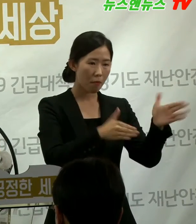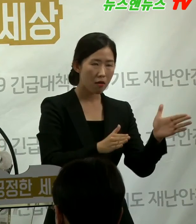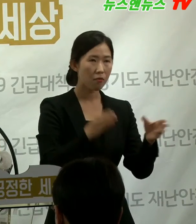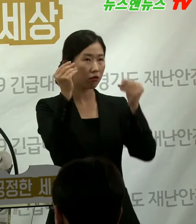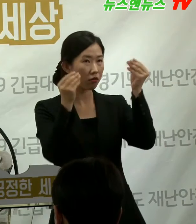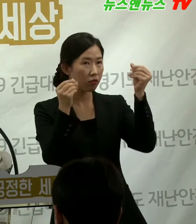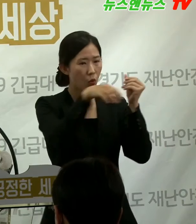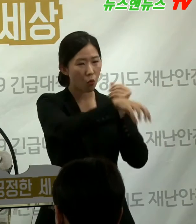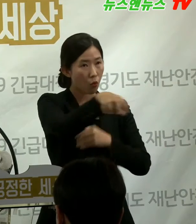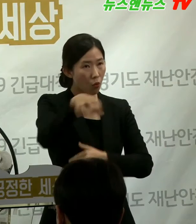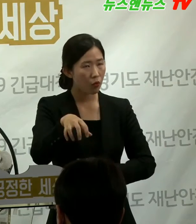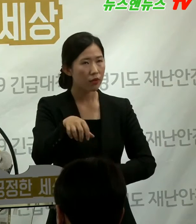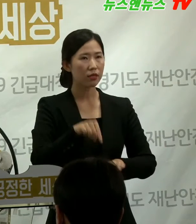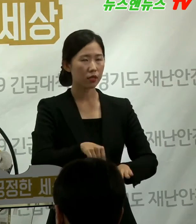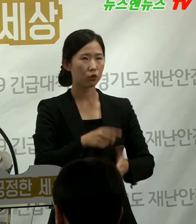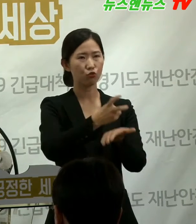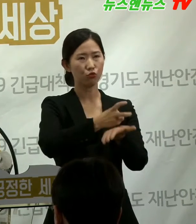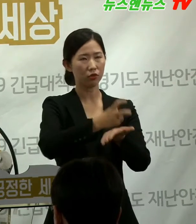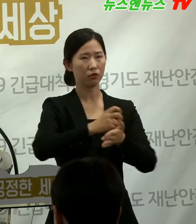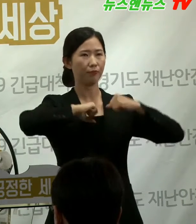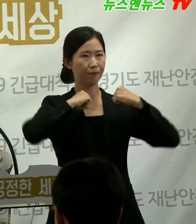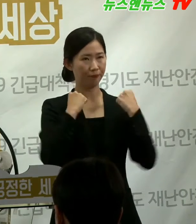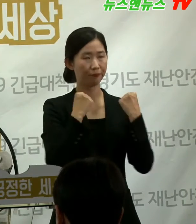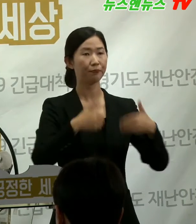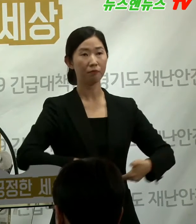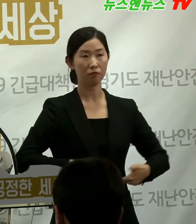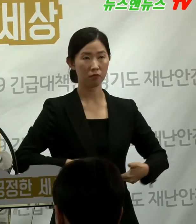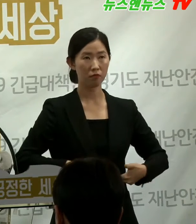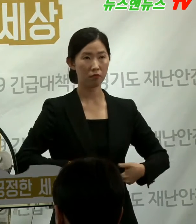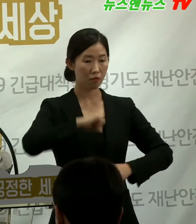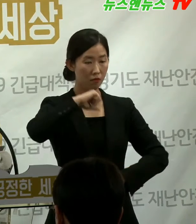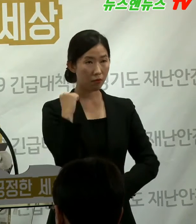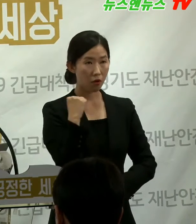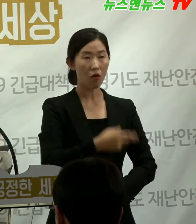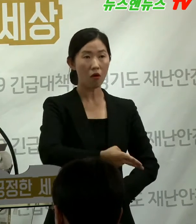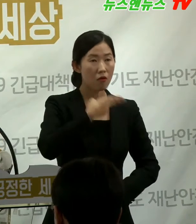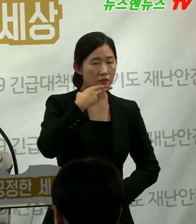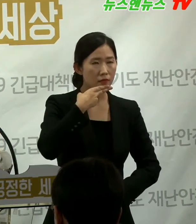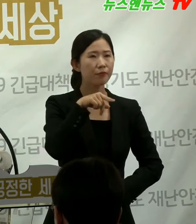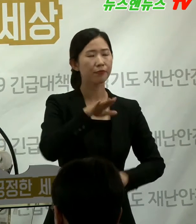하고 이를 준수하지 않는 접객 영업을 금지합니다.